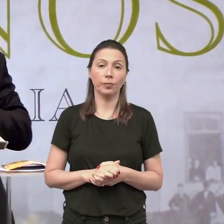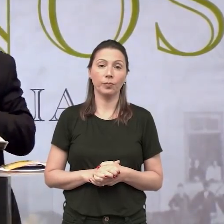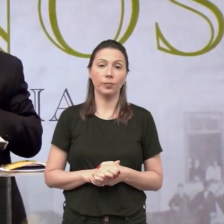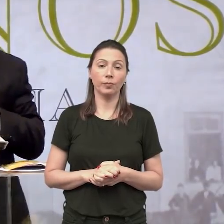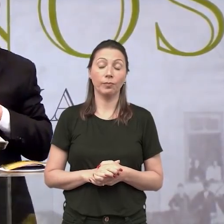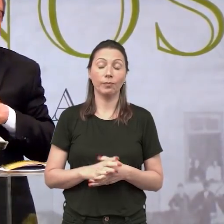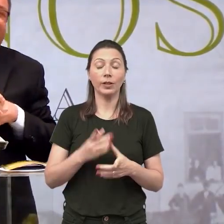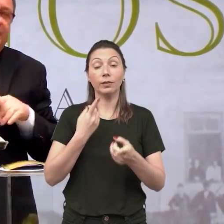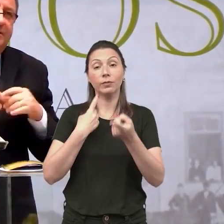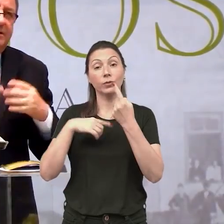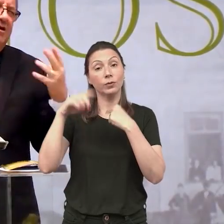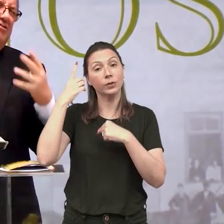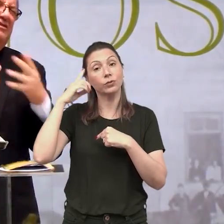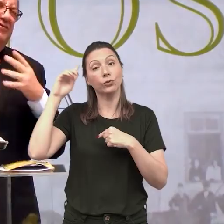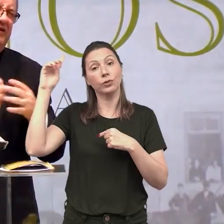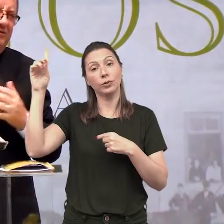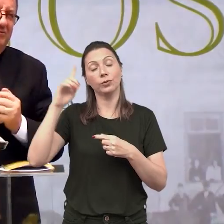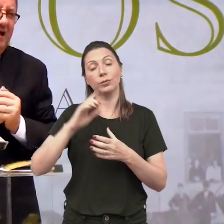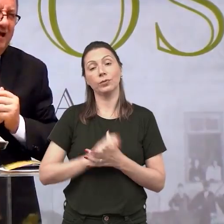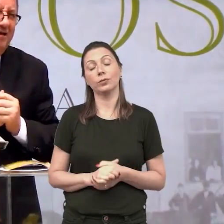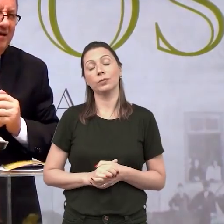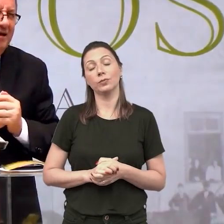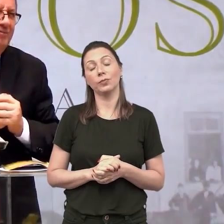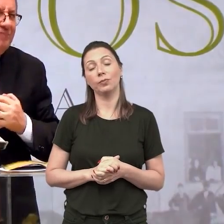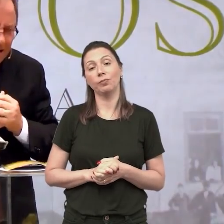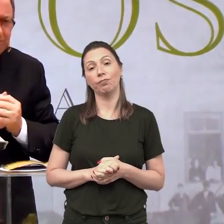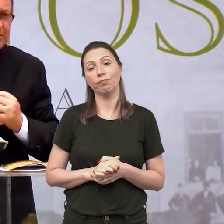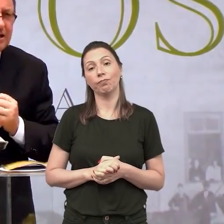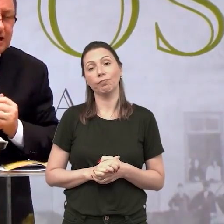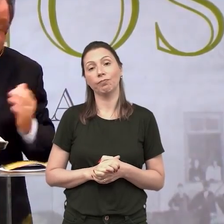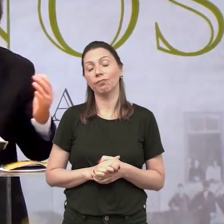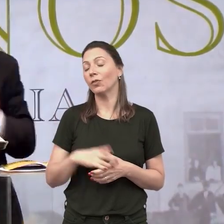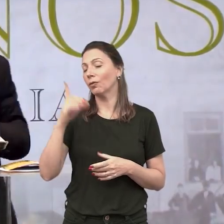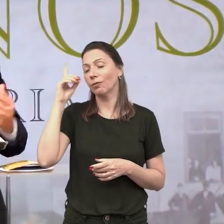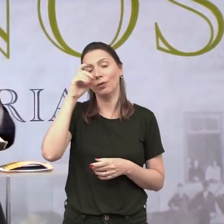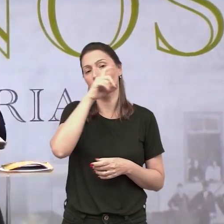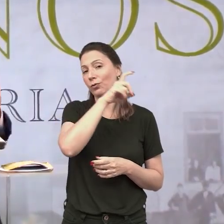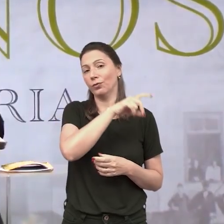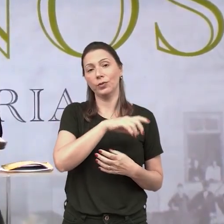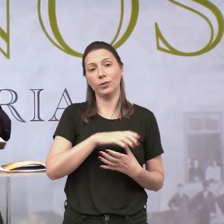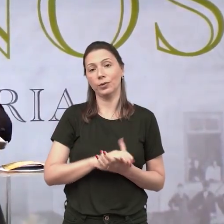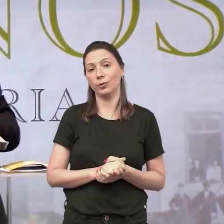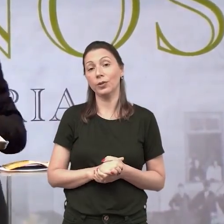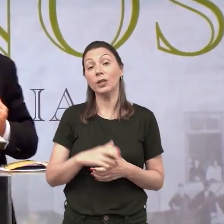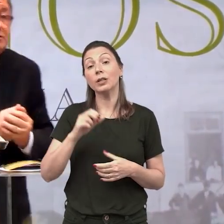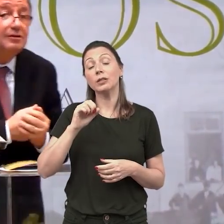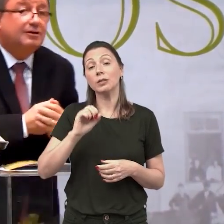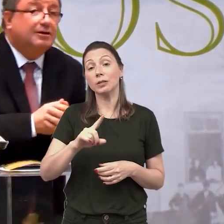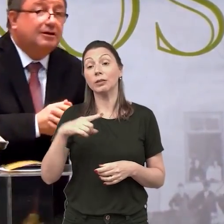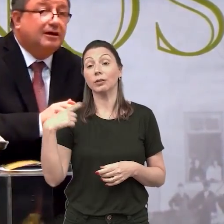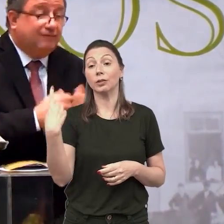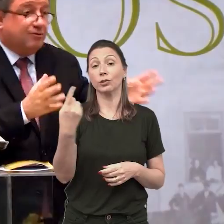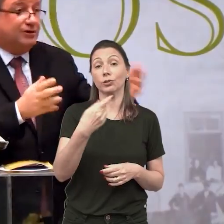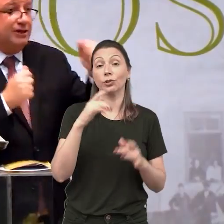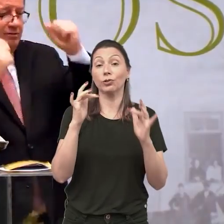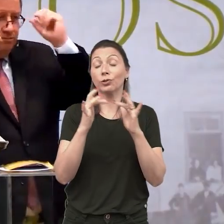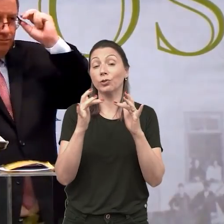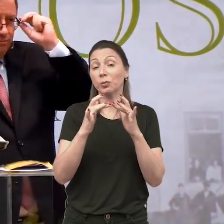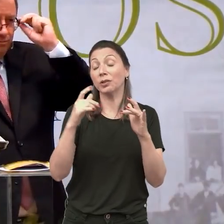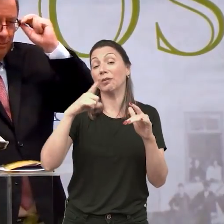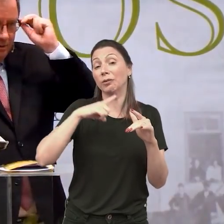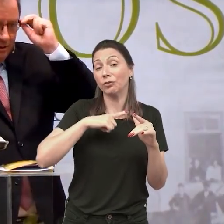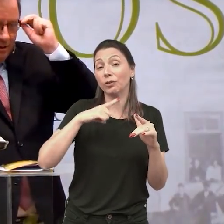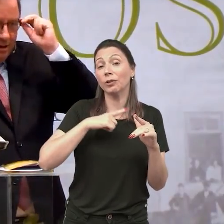Vontade de Deus. Isso é uma coisa difícil, né? Não é não. Se a gente tiver intimidade com Deus, Ele vai